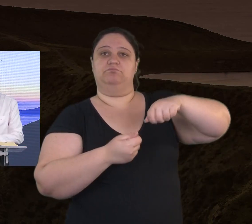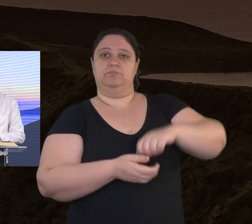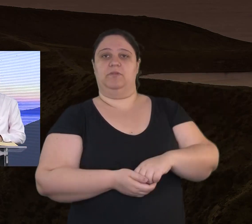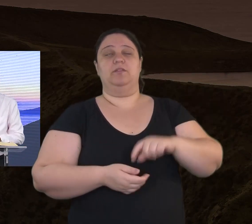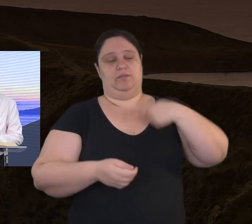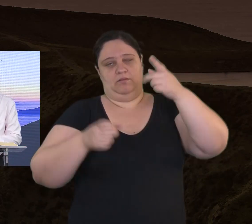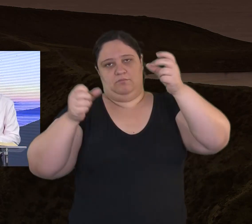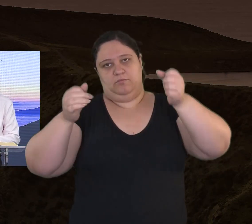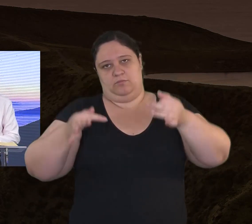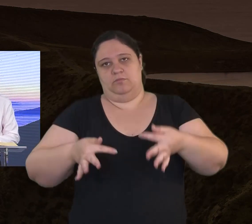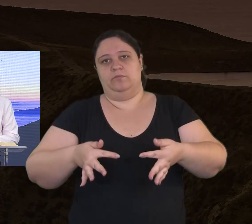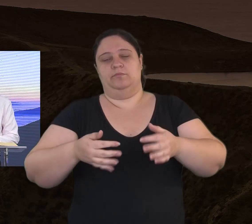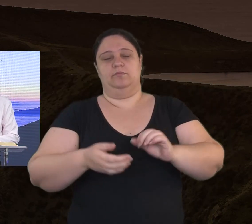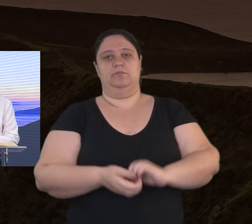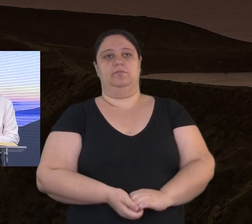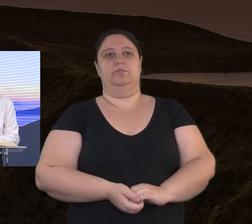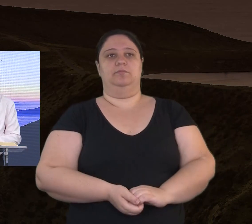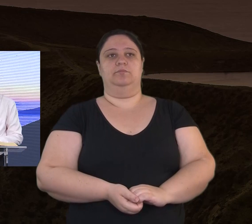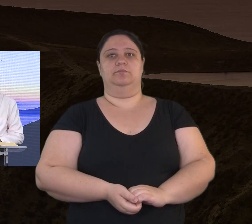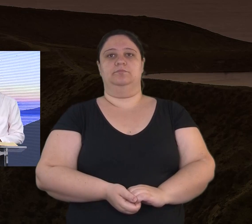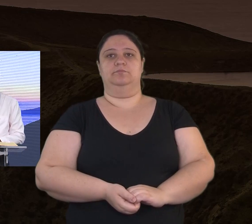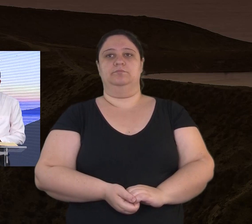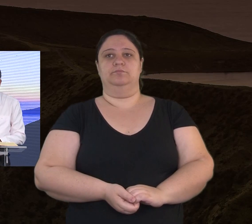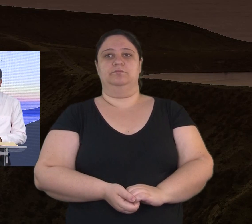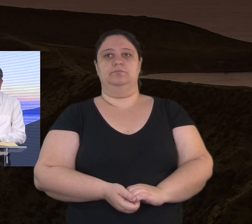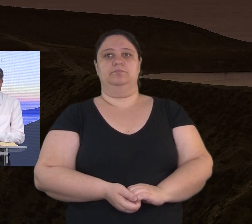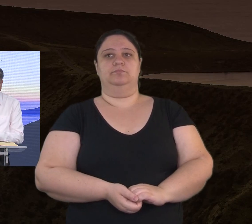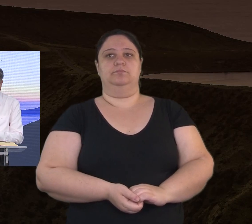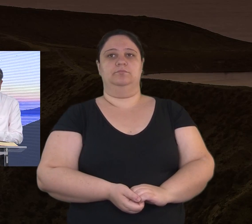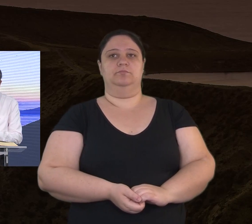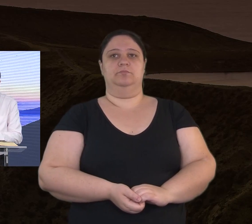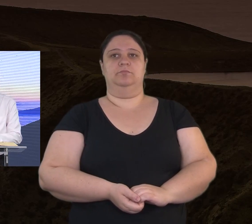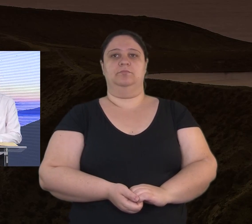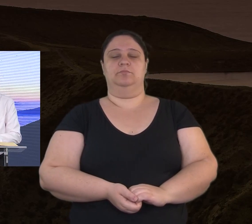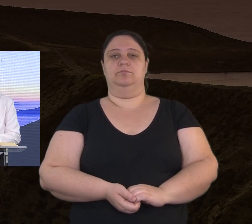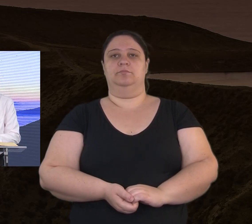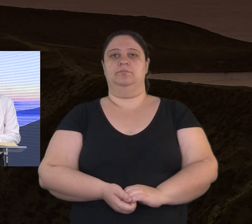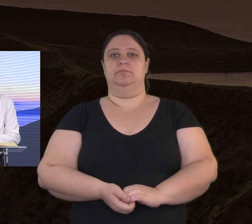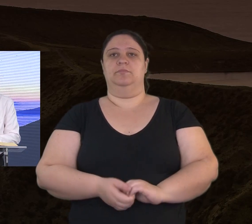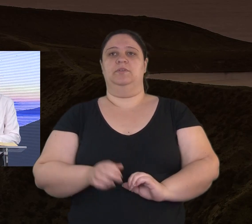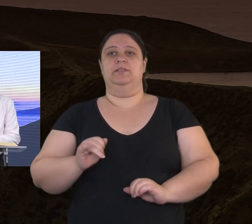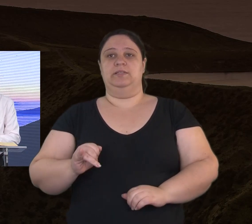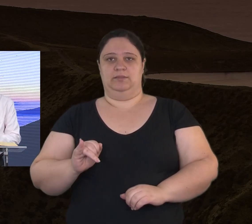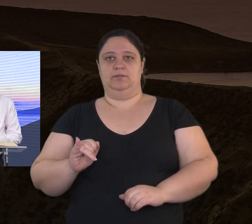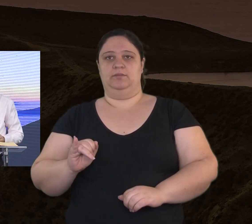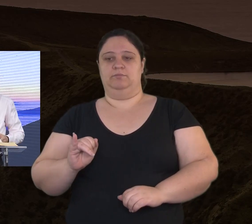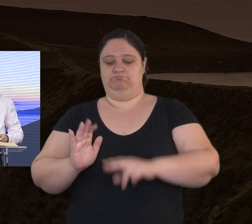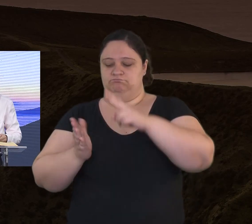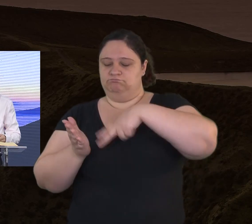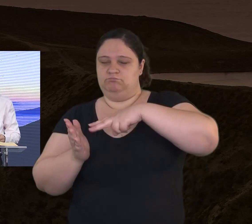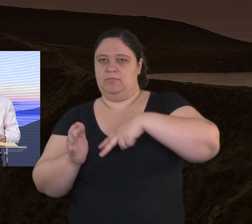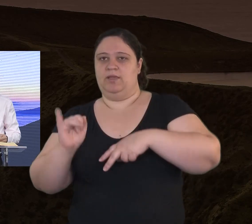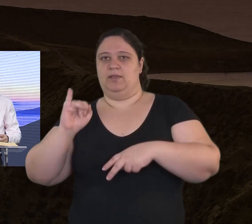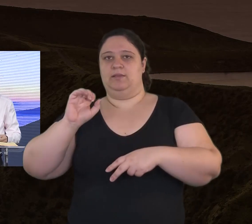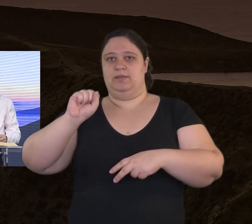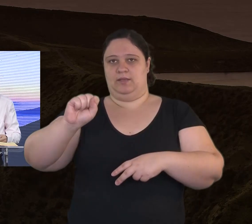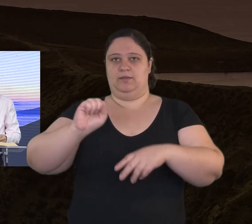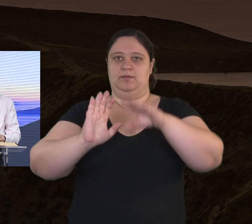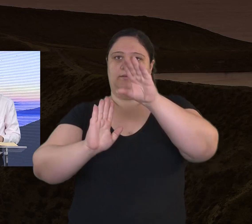Eu vou comentar sobre isso daqui a pouco. Se você for para Isaías